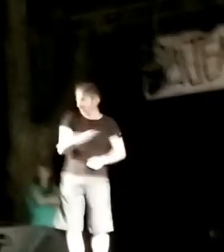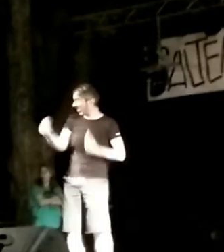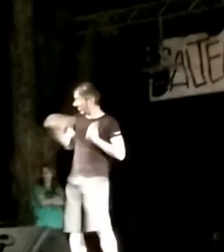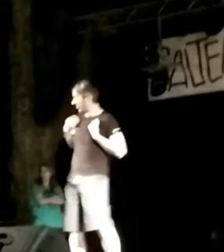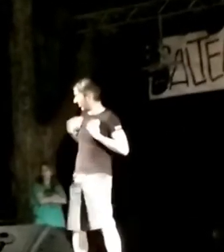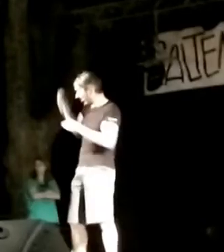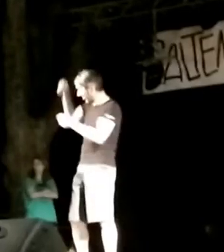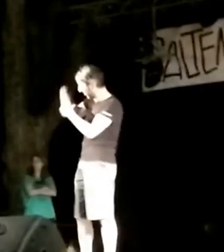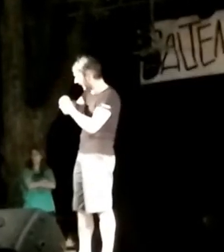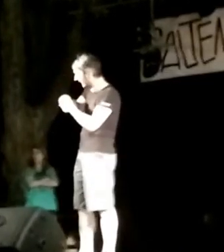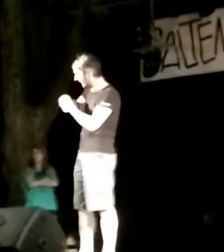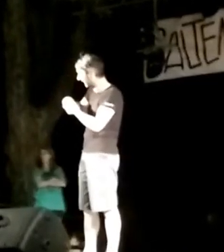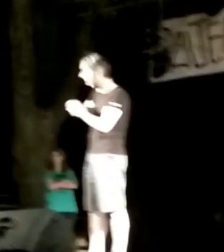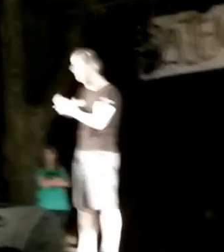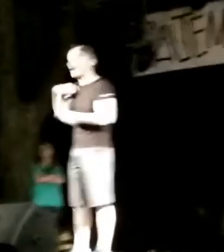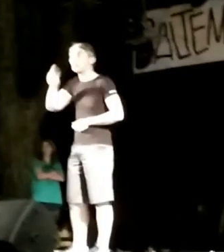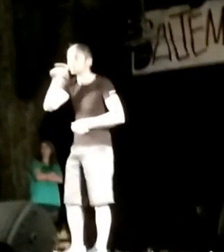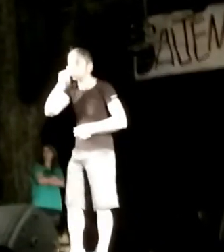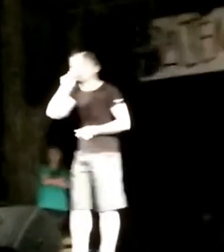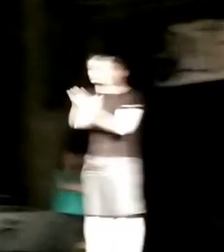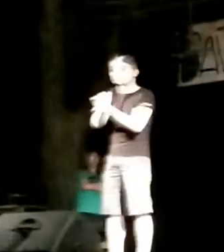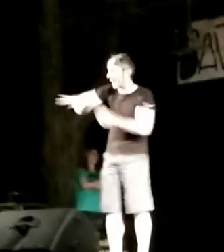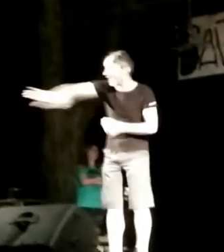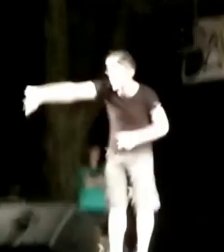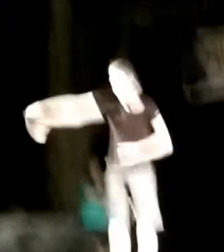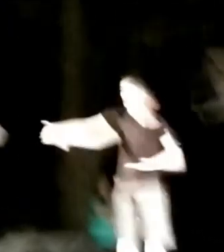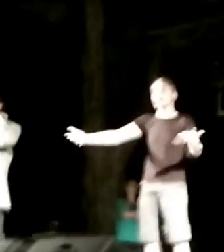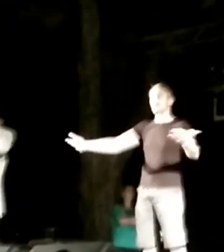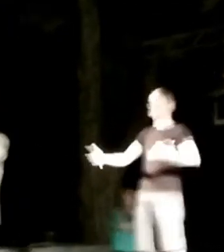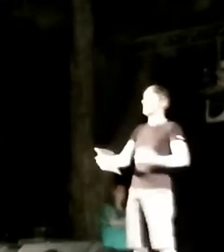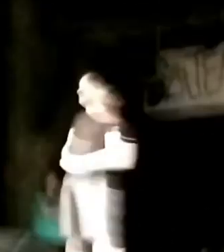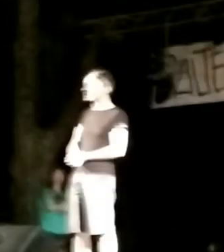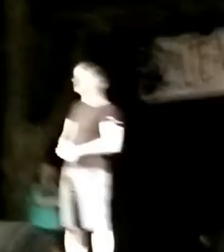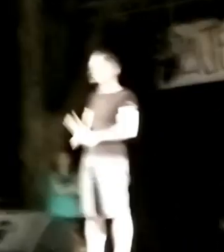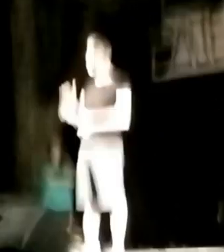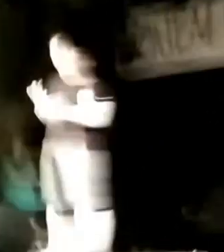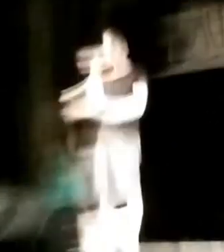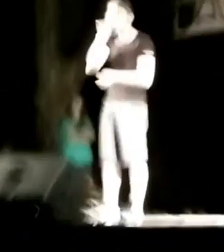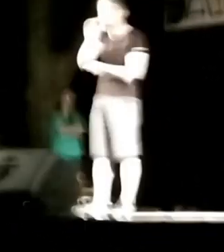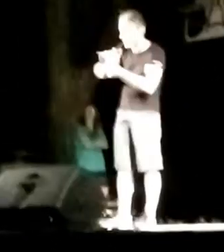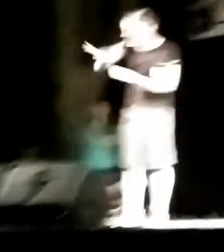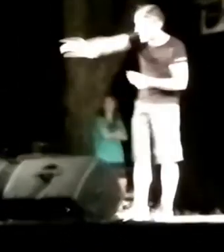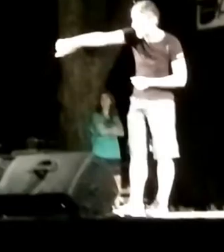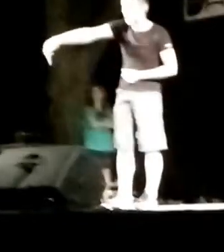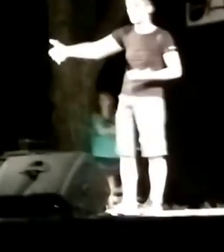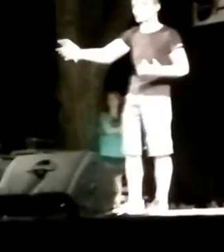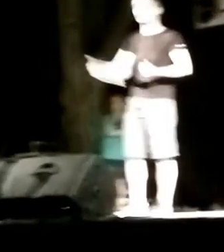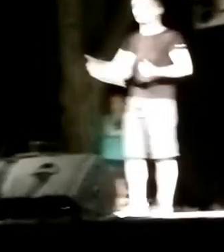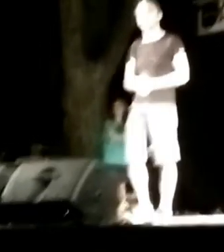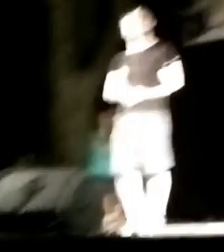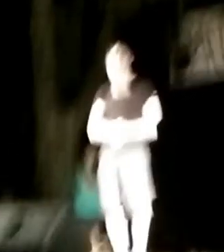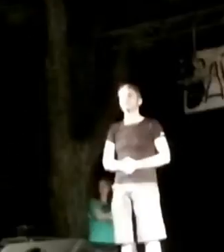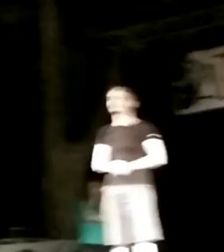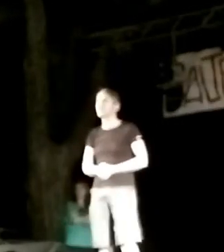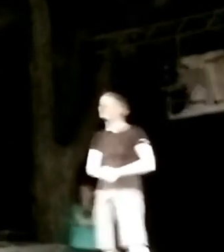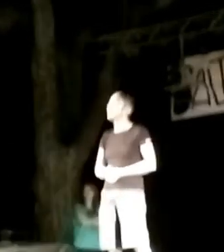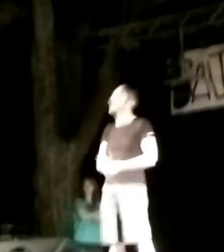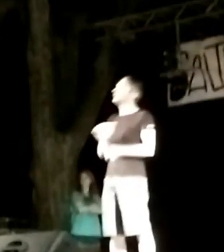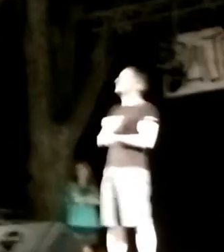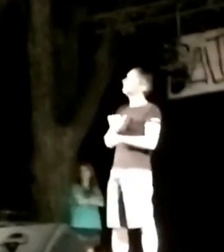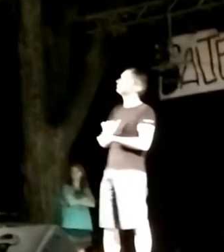hi ha gent. Ja dic, aquí tenim uns turistes ja. Turistes. Estan esperant i... Que esperades